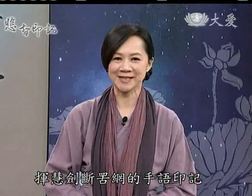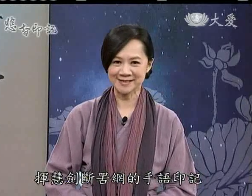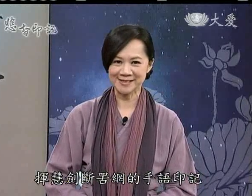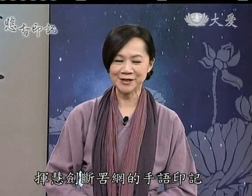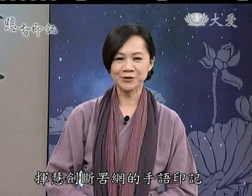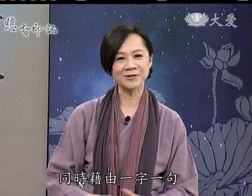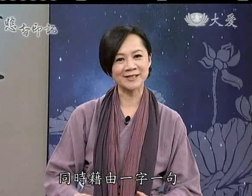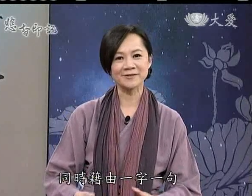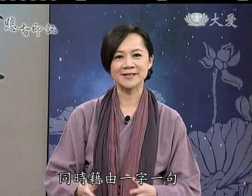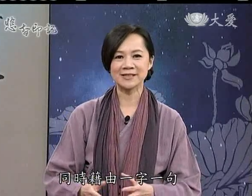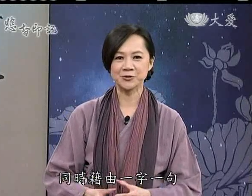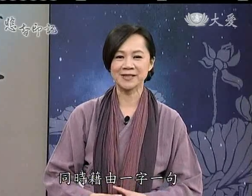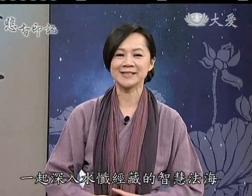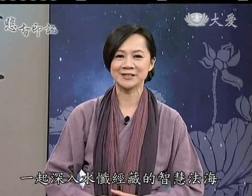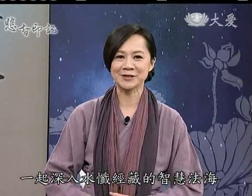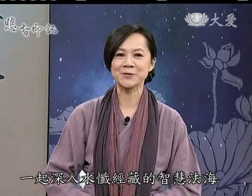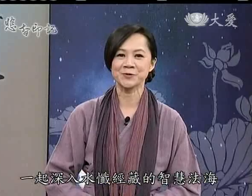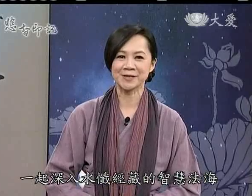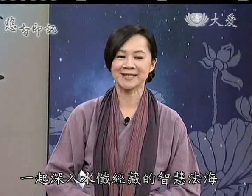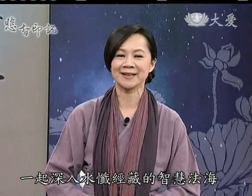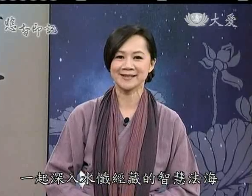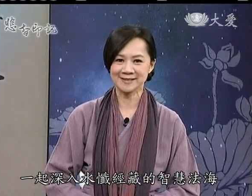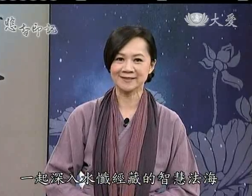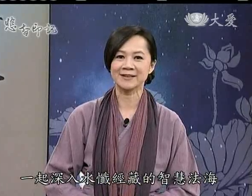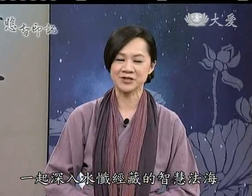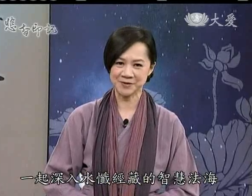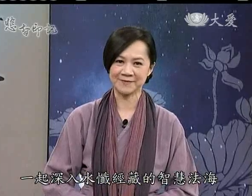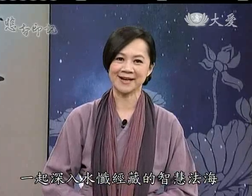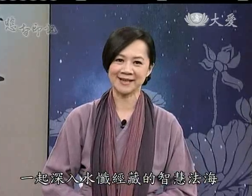印记，同时借由一字一句，一起深入《水忏经藏》的智慧法海。